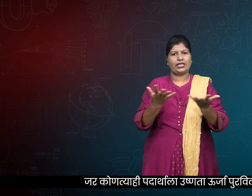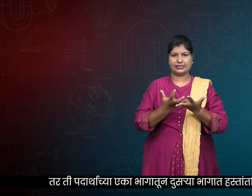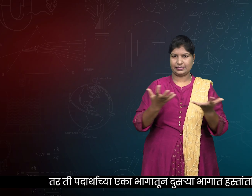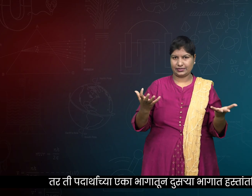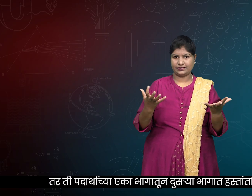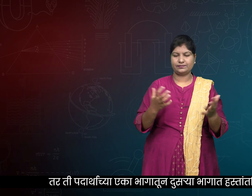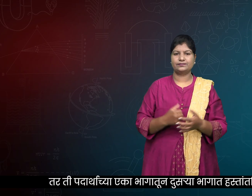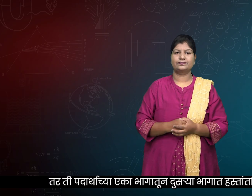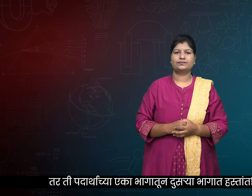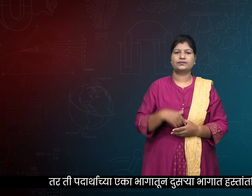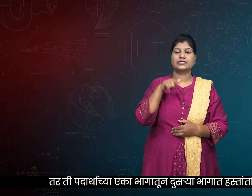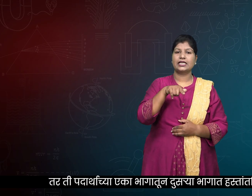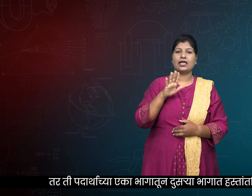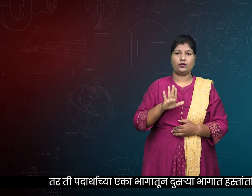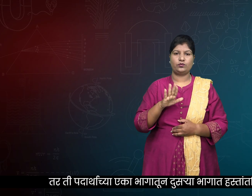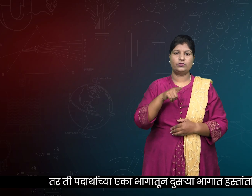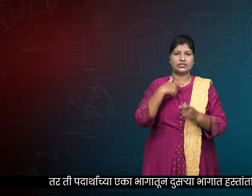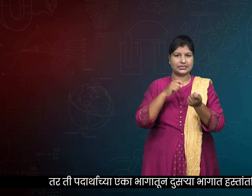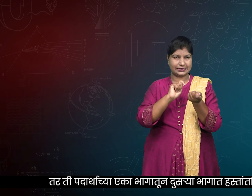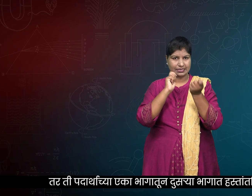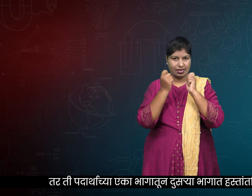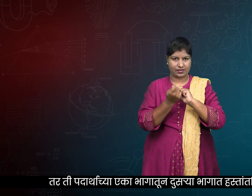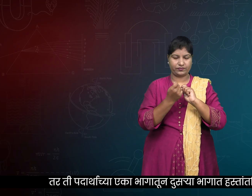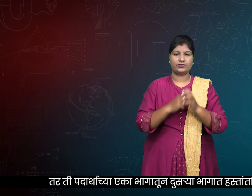तर ती पदार्थाच्या एका भागातून दुसऱ्या भागात हस्तांतरित केली जाईल.